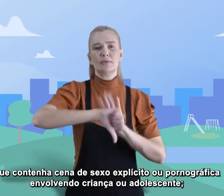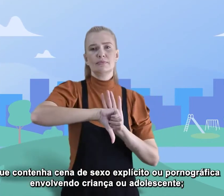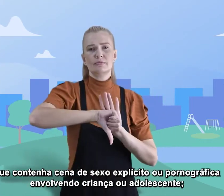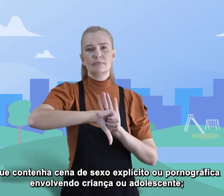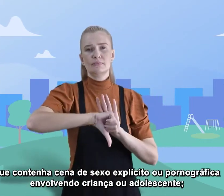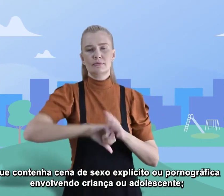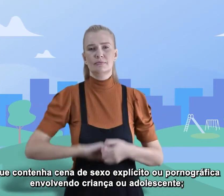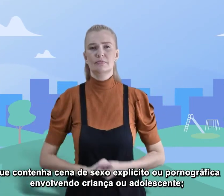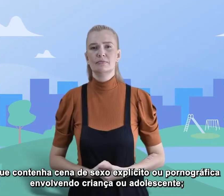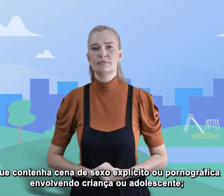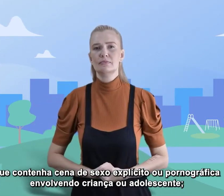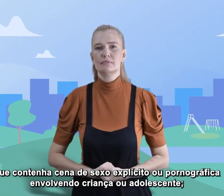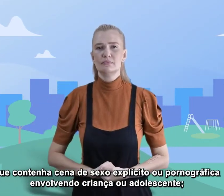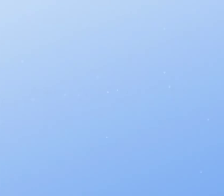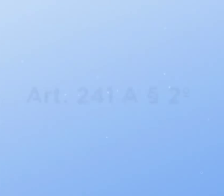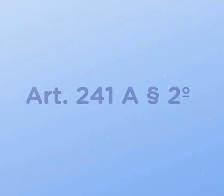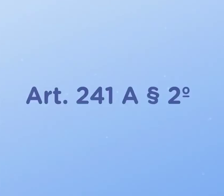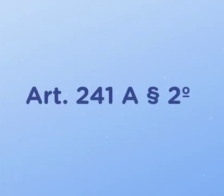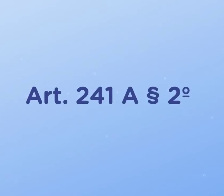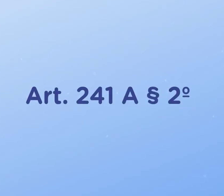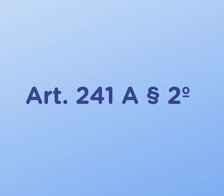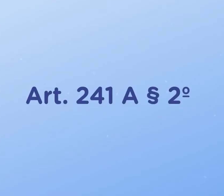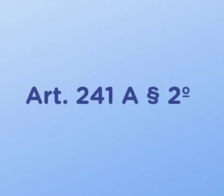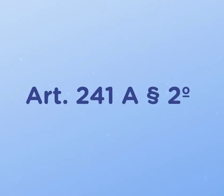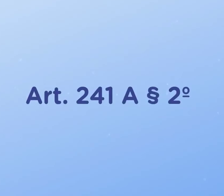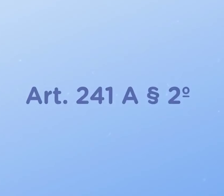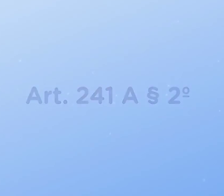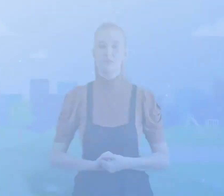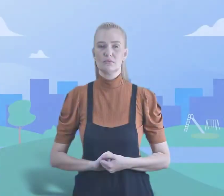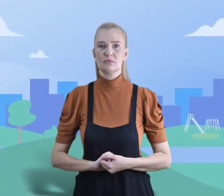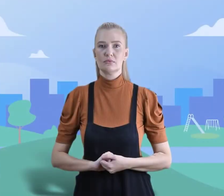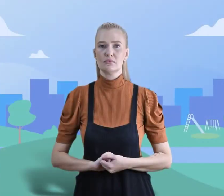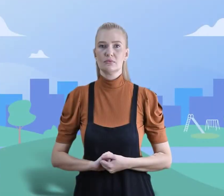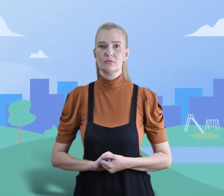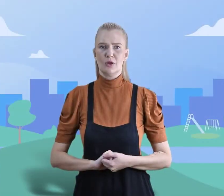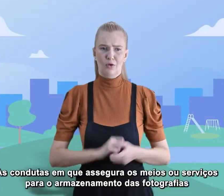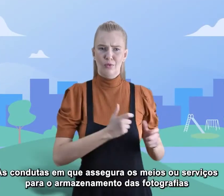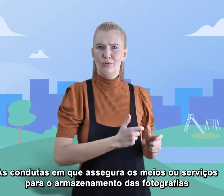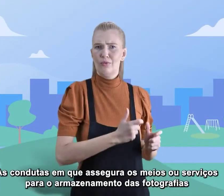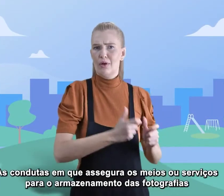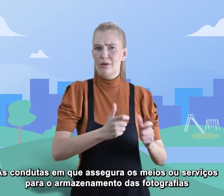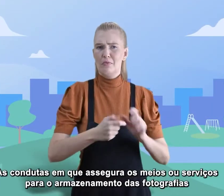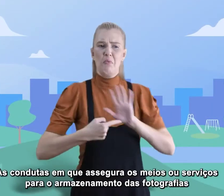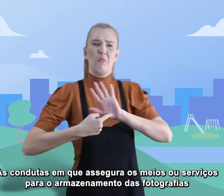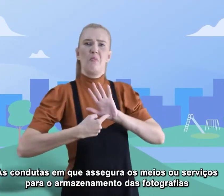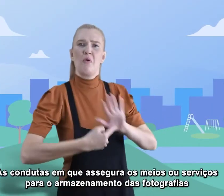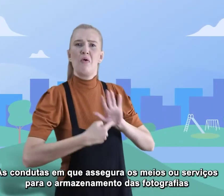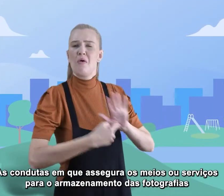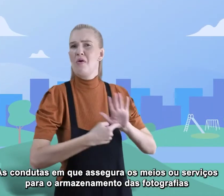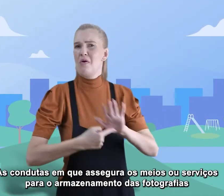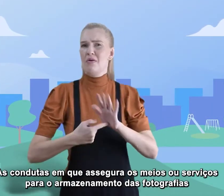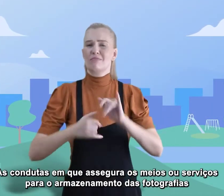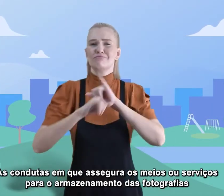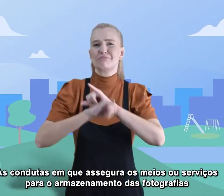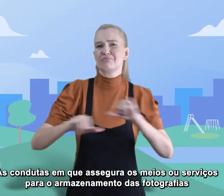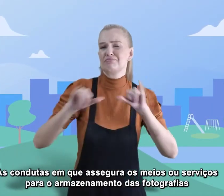adolescente. Artigo 241-A, parágrafo 2º. As condutas em que assegura os meios ou